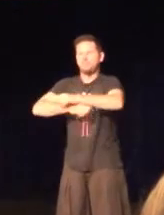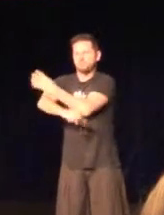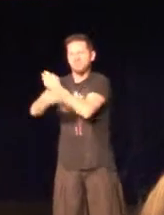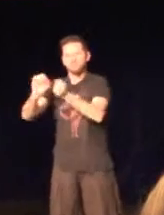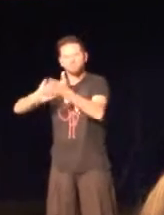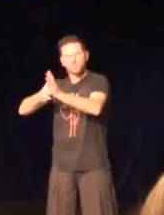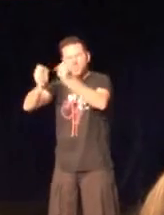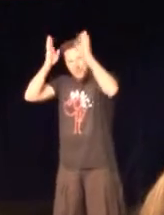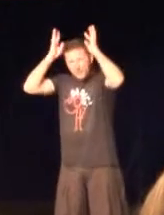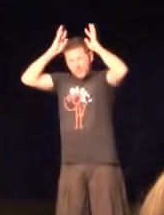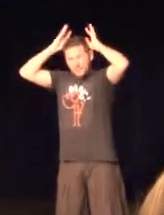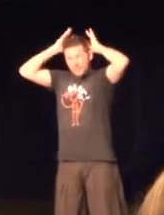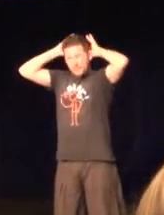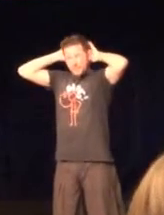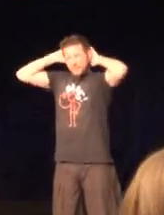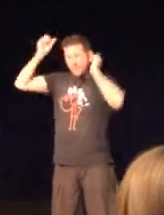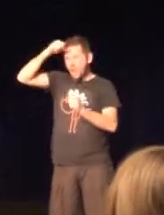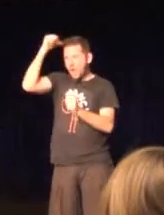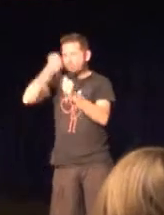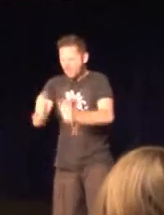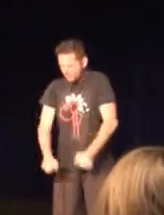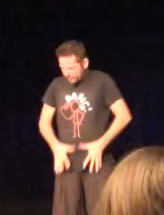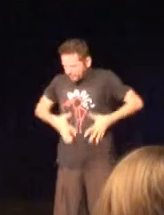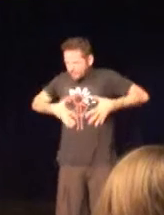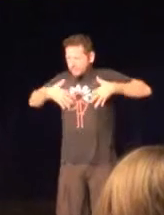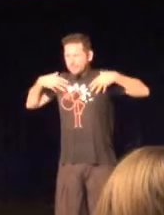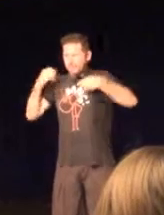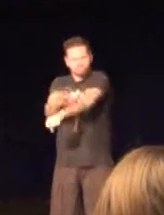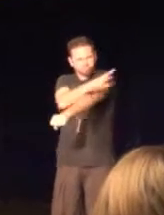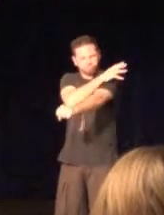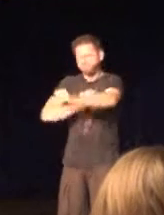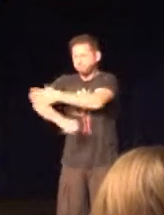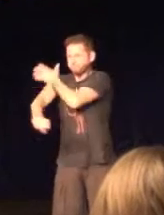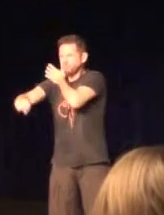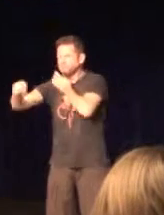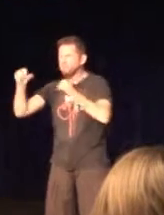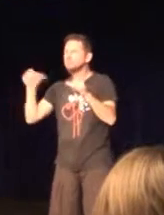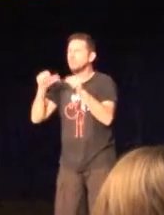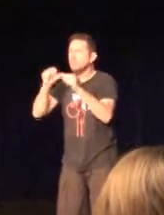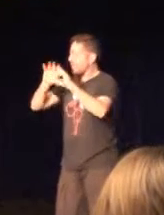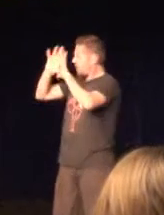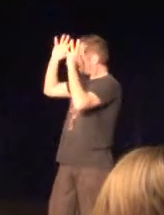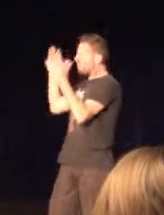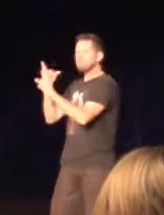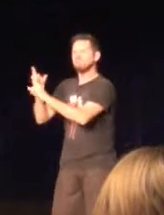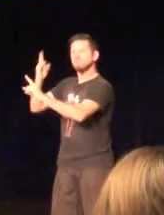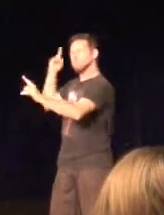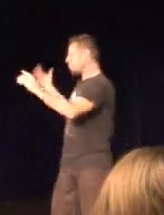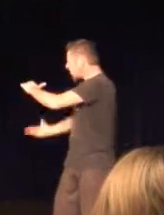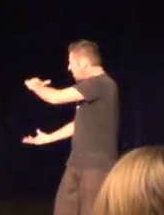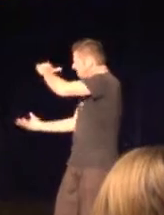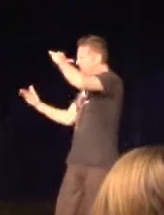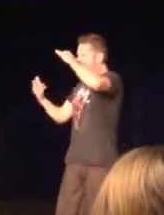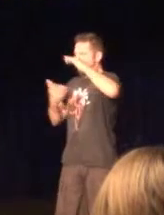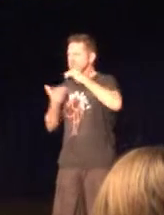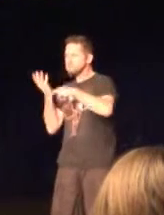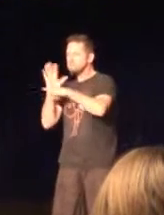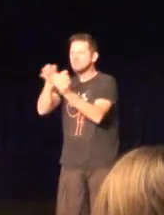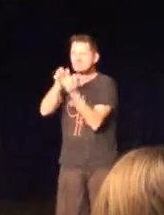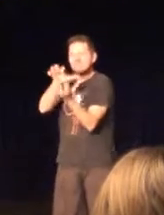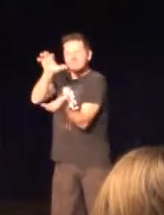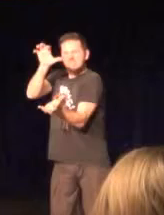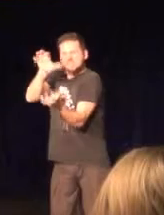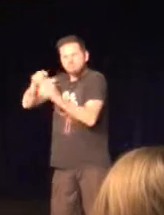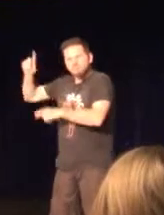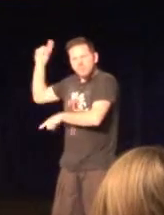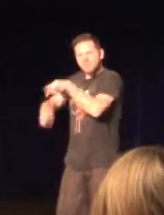moi. Que vais-je faire avec tout ça, l'un sur l'autre? Un passé qui m'interdit d'envisager, montrer les dents,